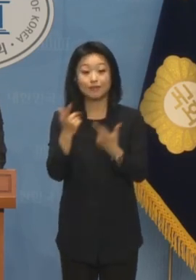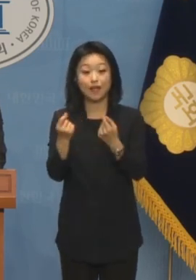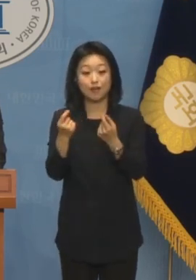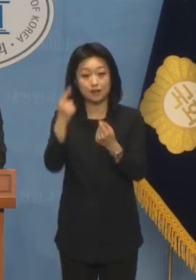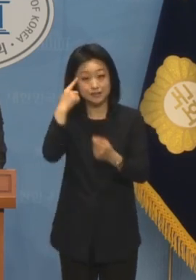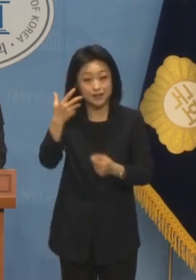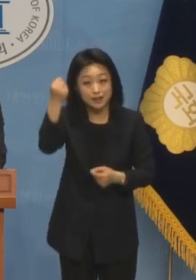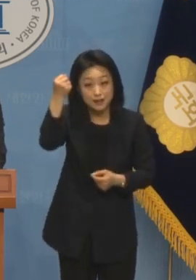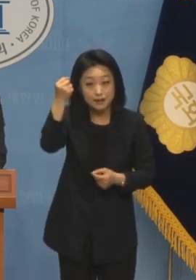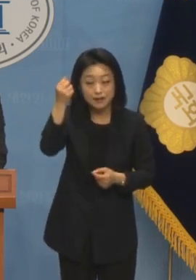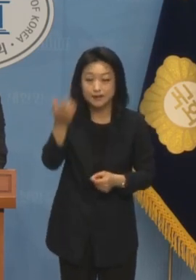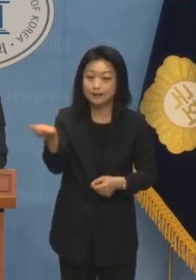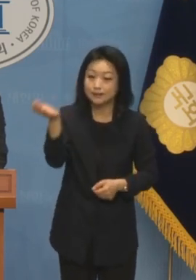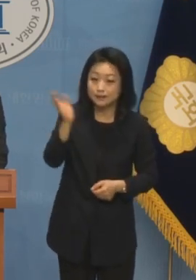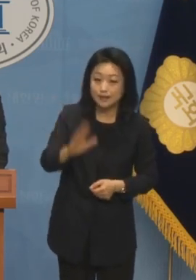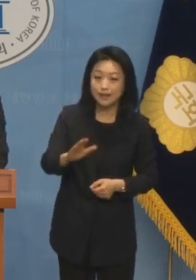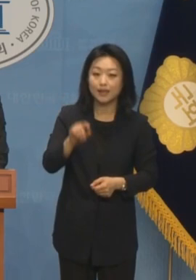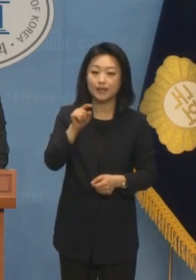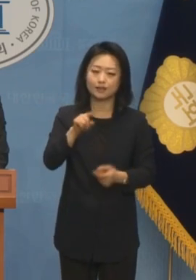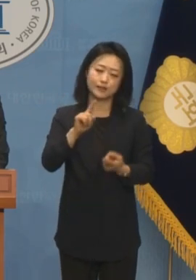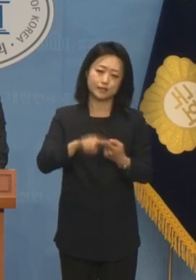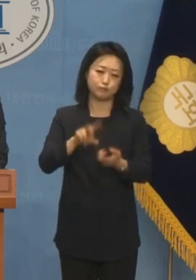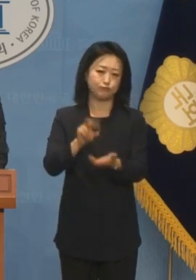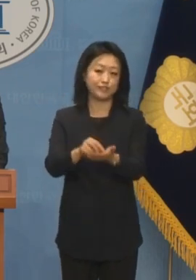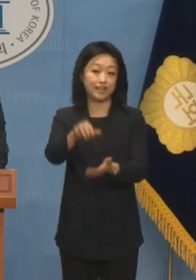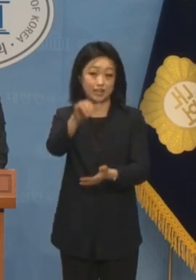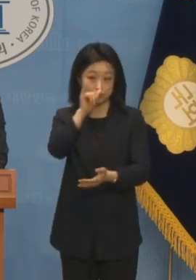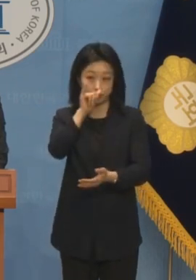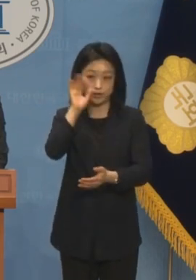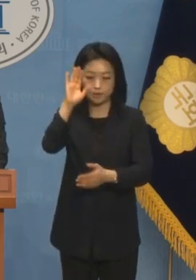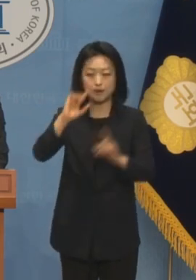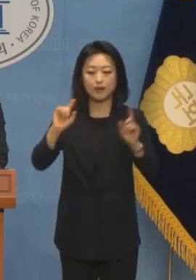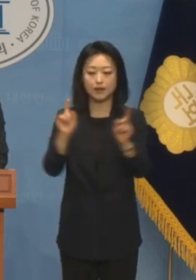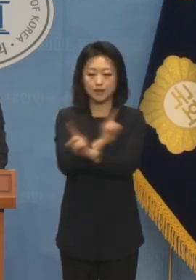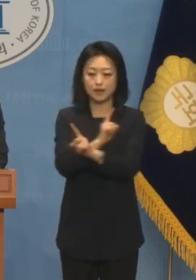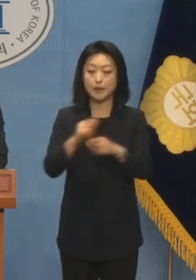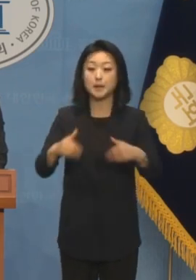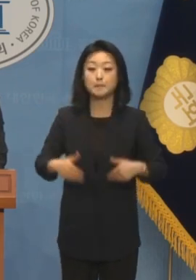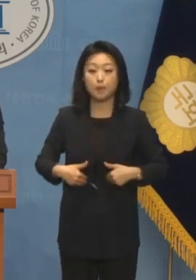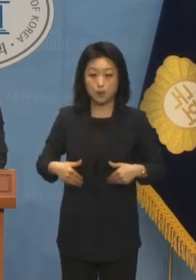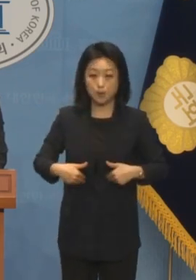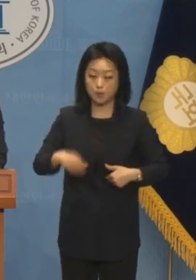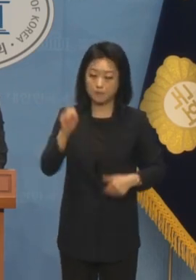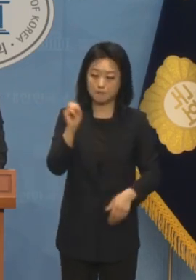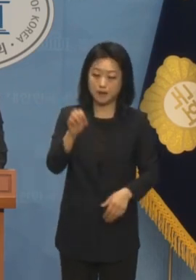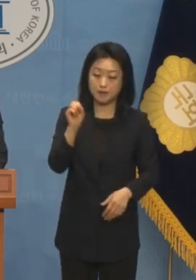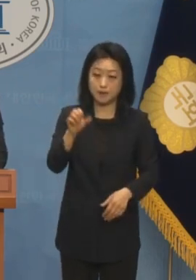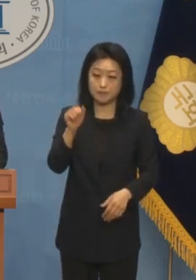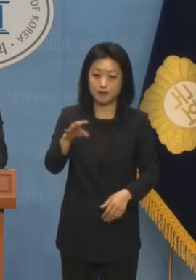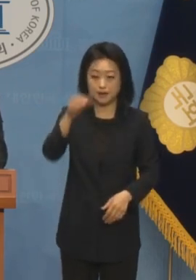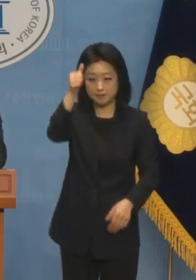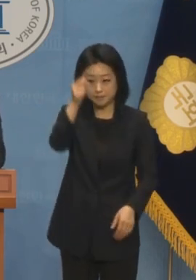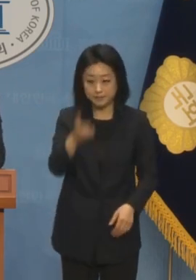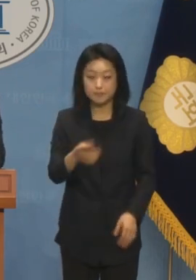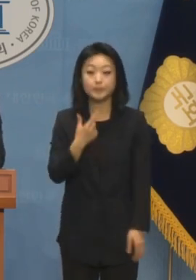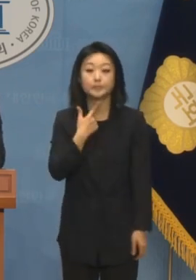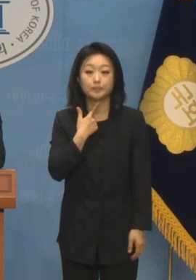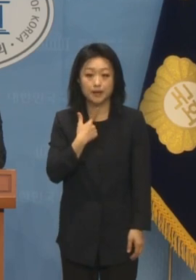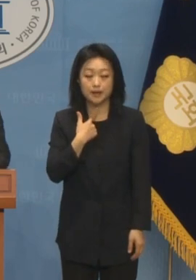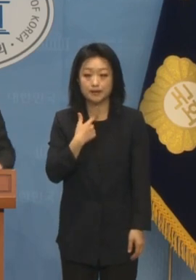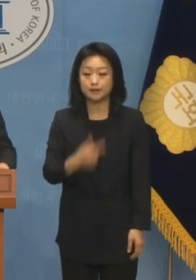하지만 이러한 관행 역시 개선이 필요하다고 반복적으로 지적되어 왔습니다.